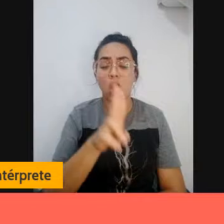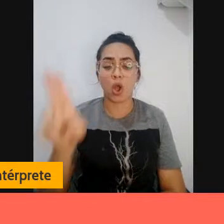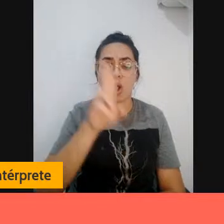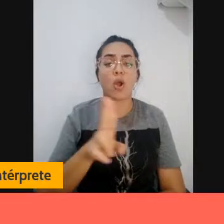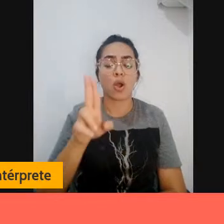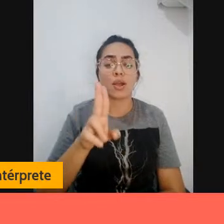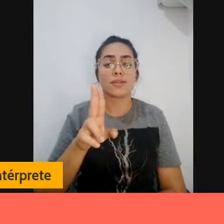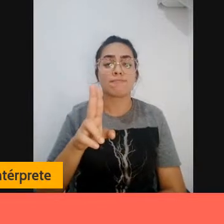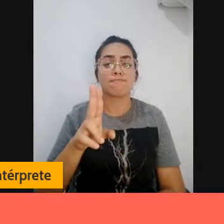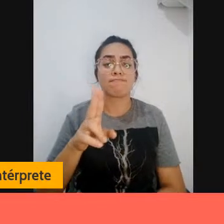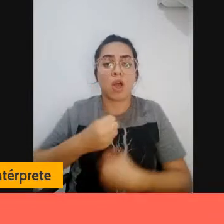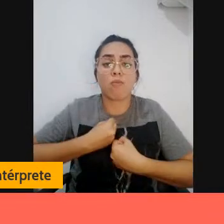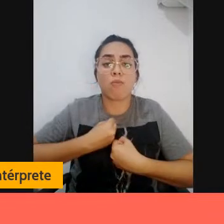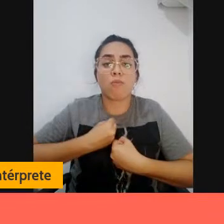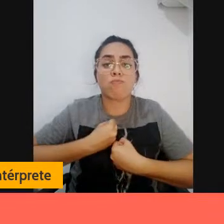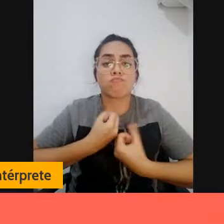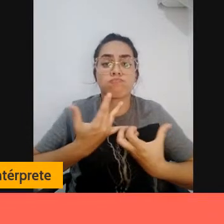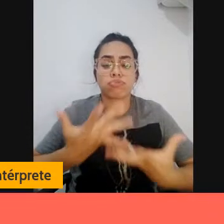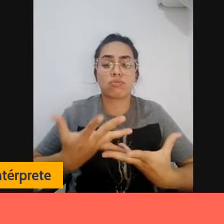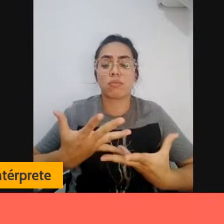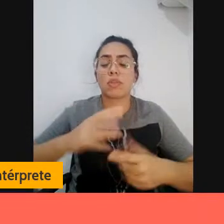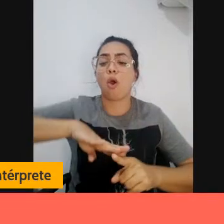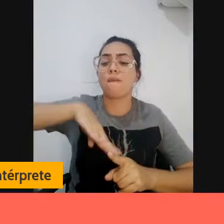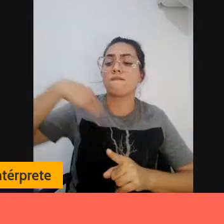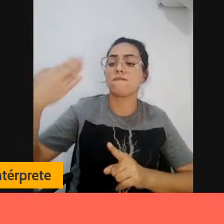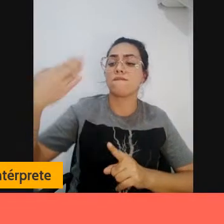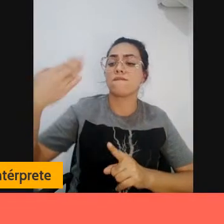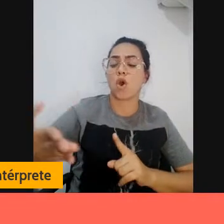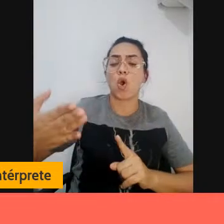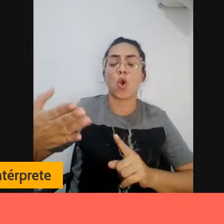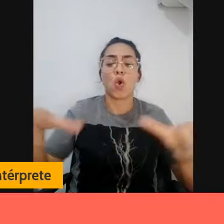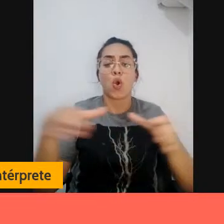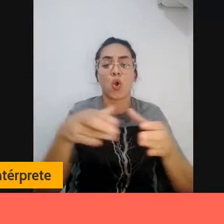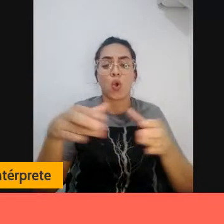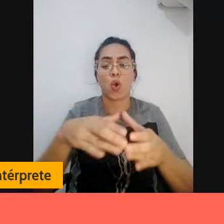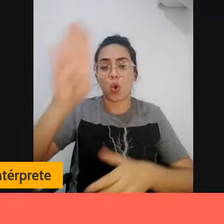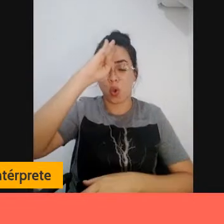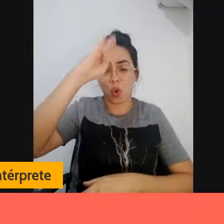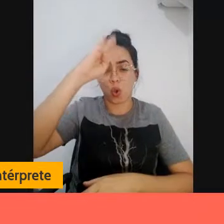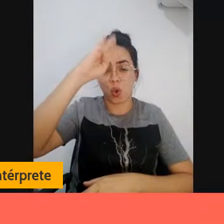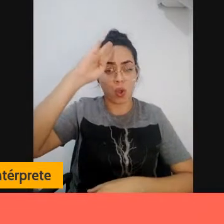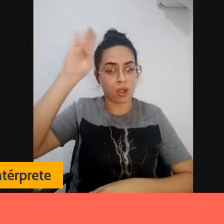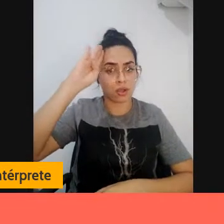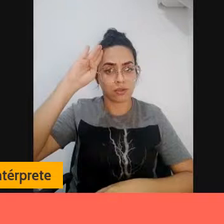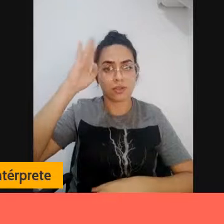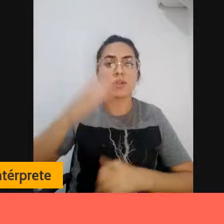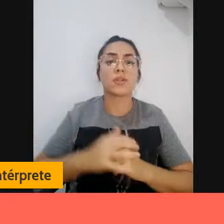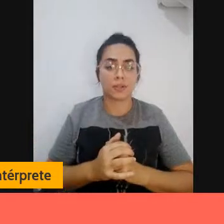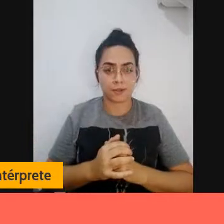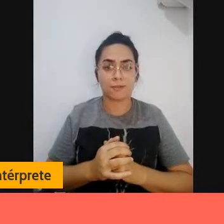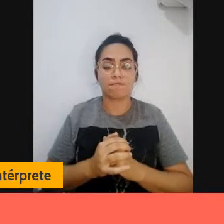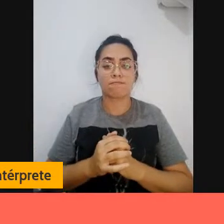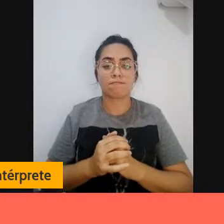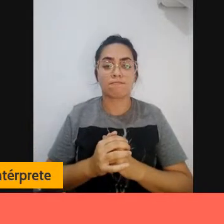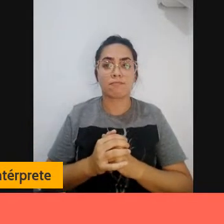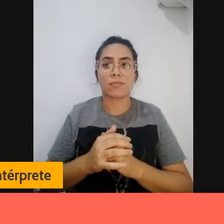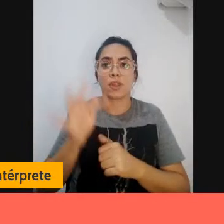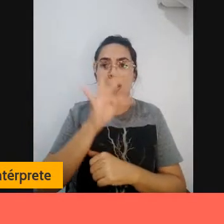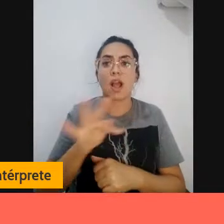Estender para fora da comunidade acadêmica os benesses da universidade.